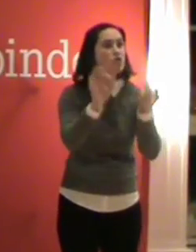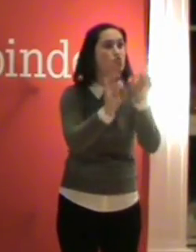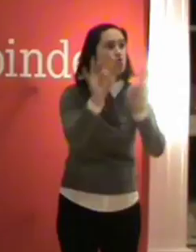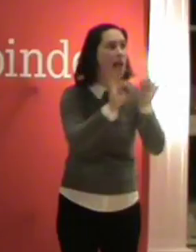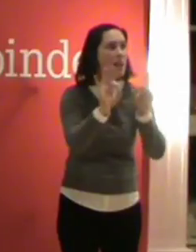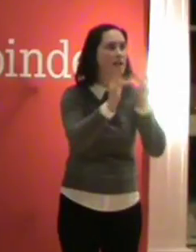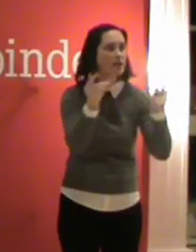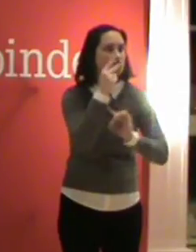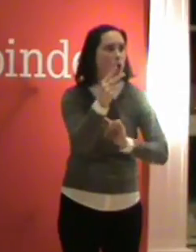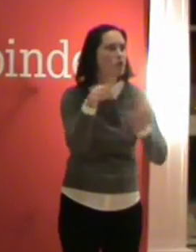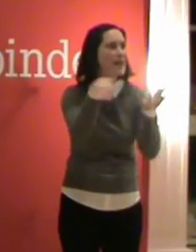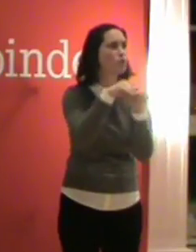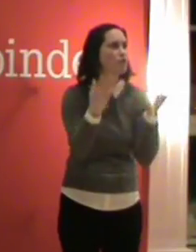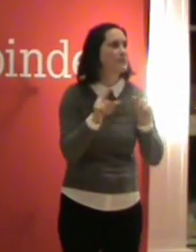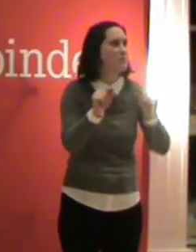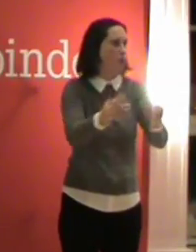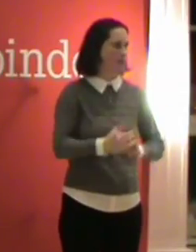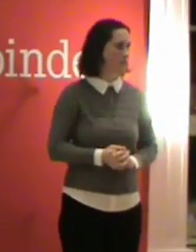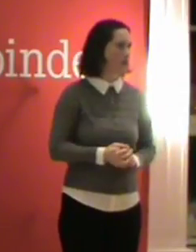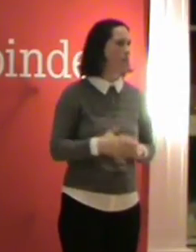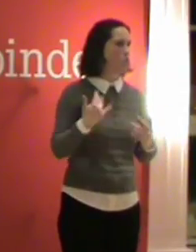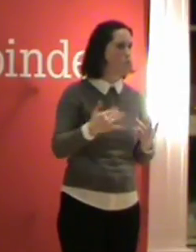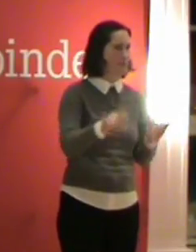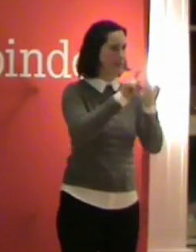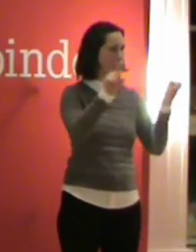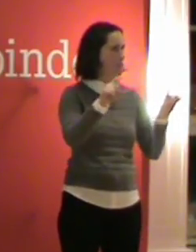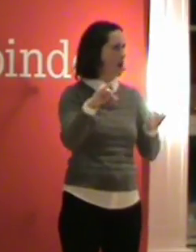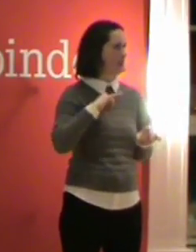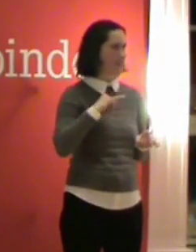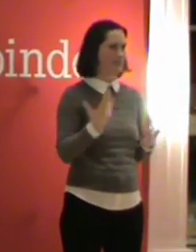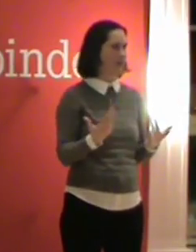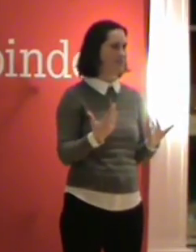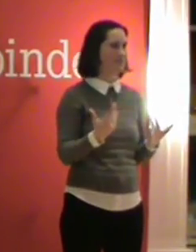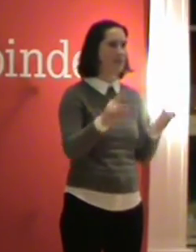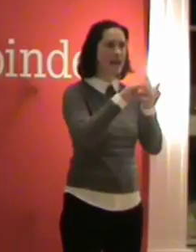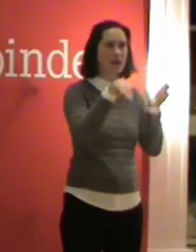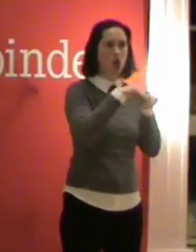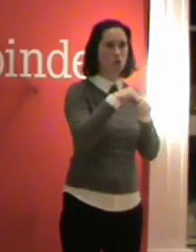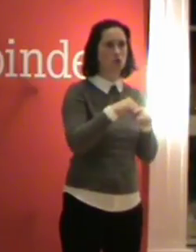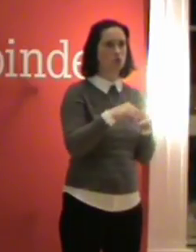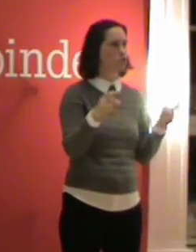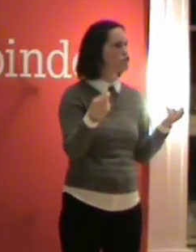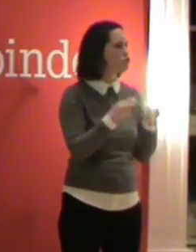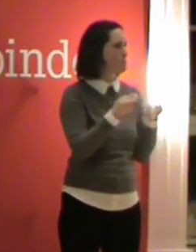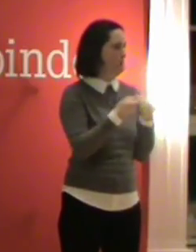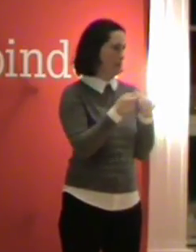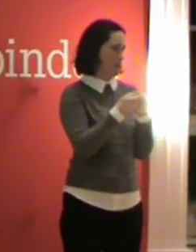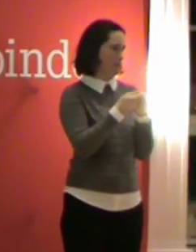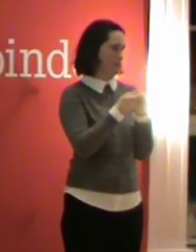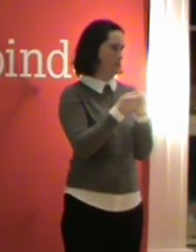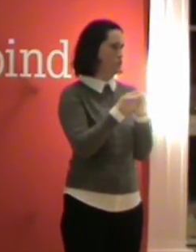ist. Und das ist ein spannendes Thema, was uns mal losgelassen hat, weil es eigentlich